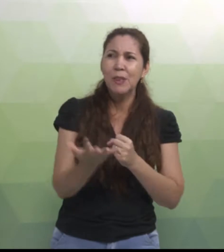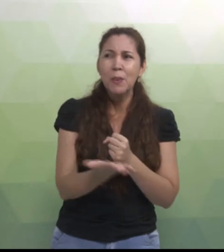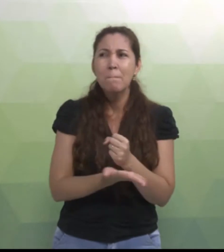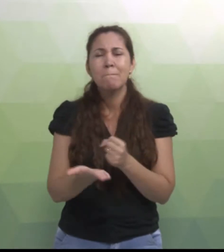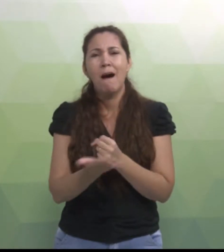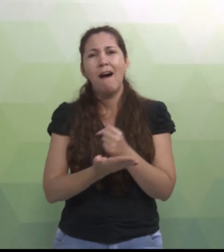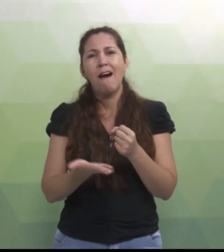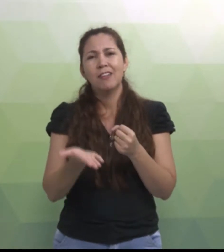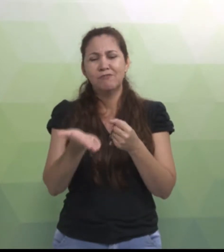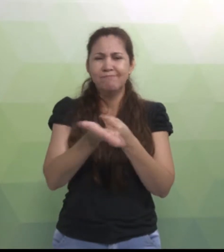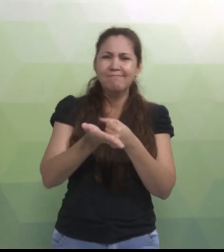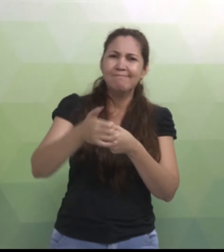fundamental, médio,